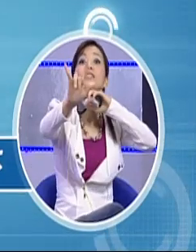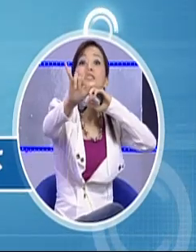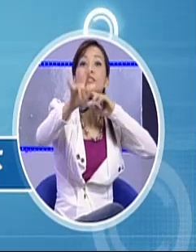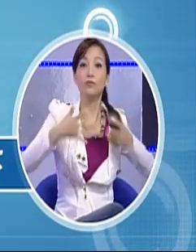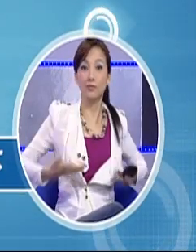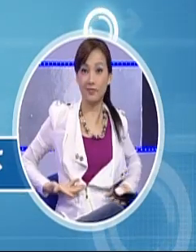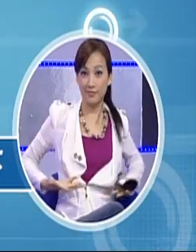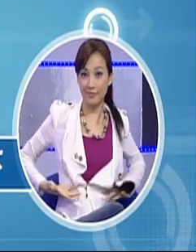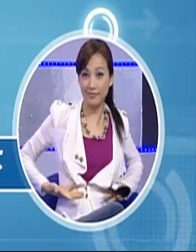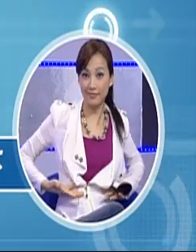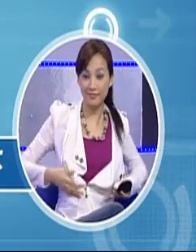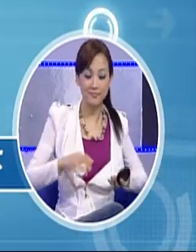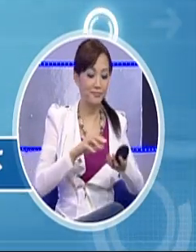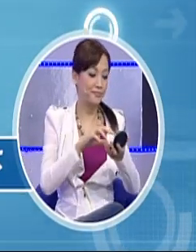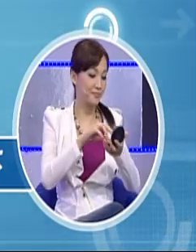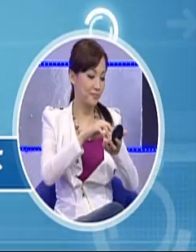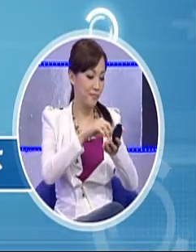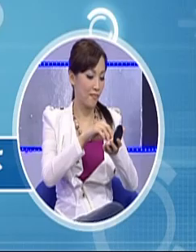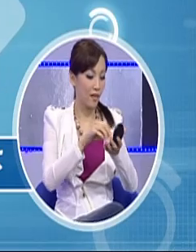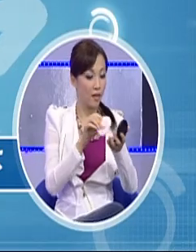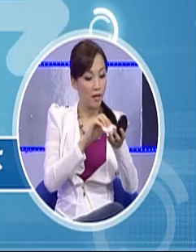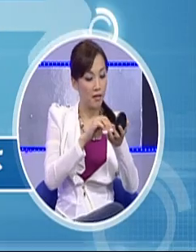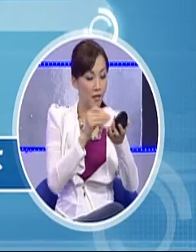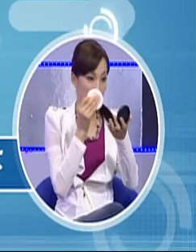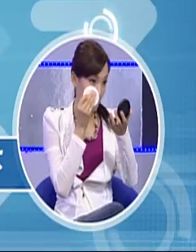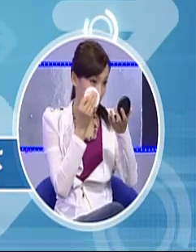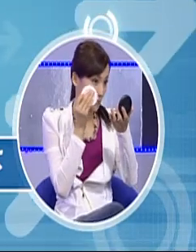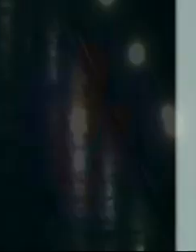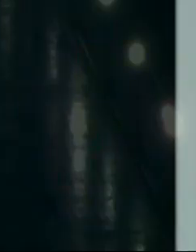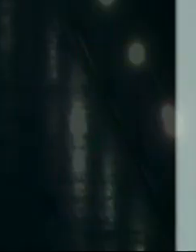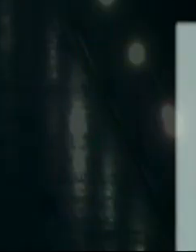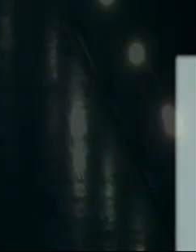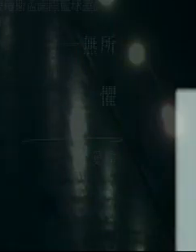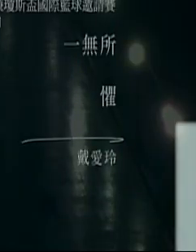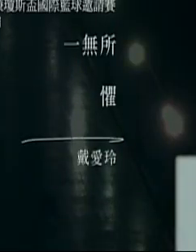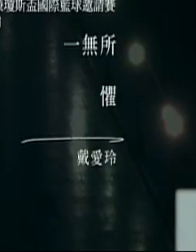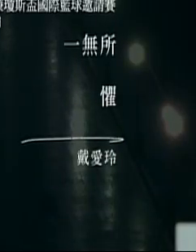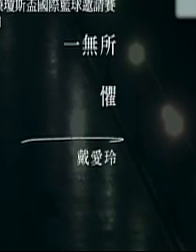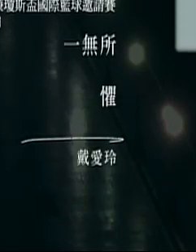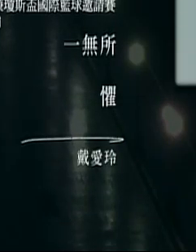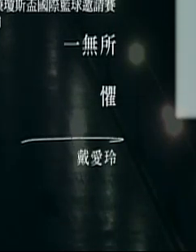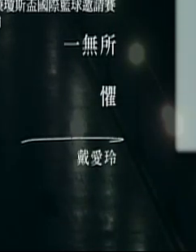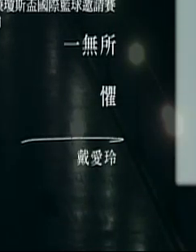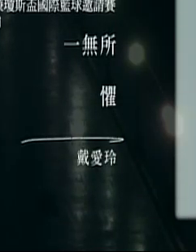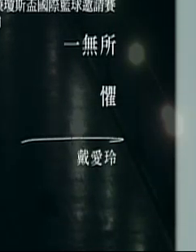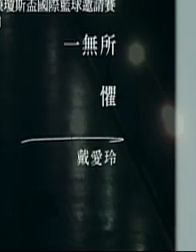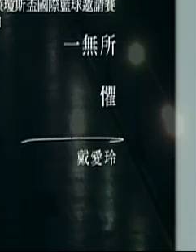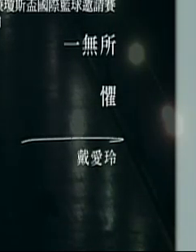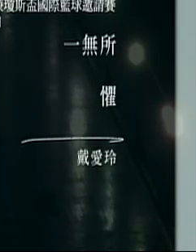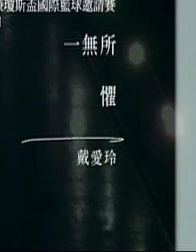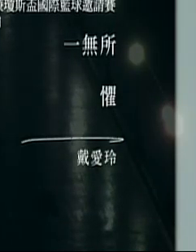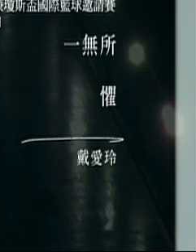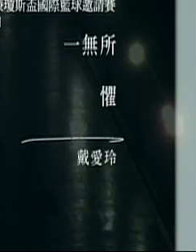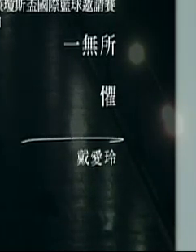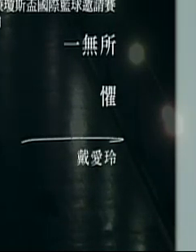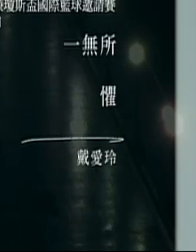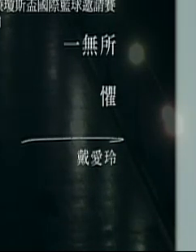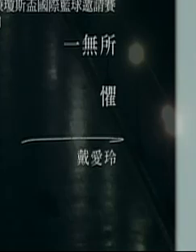啊，等等，先休息一下哦。 一无所有，约不出